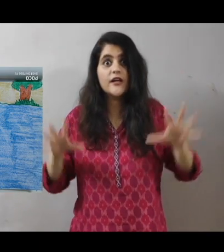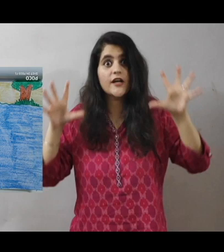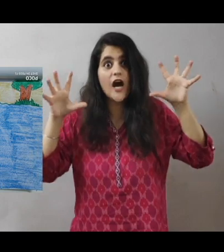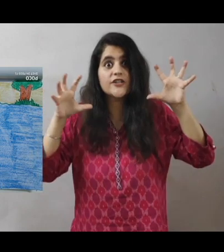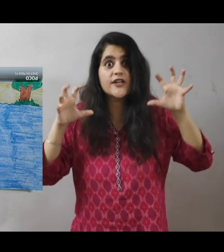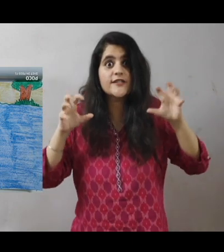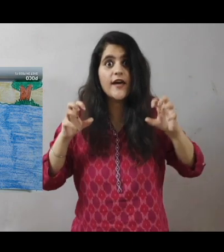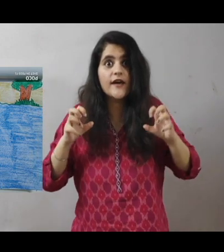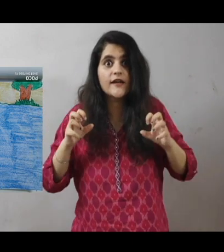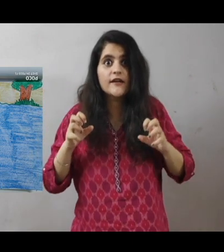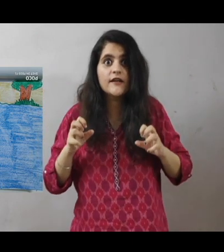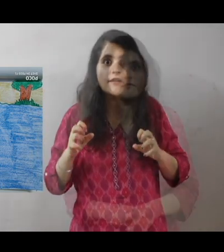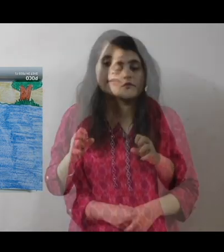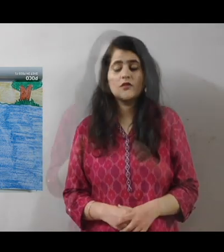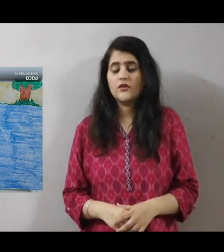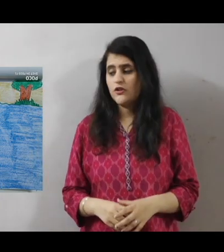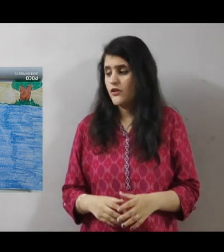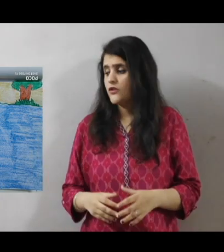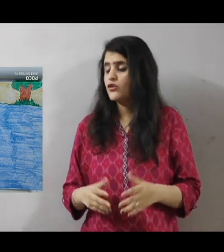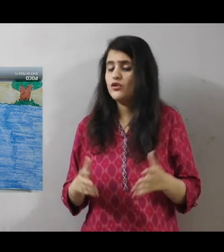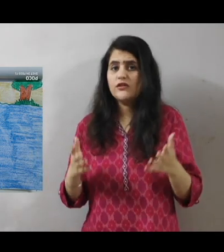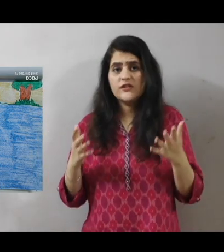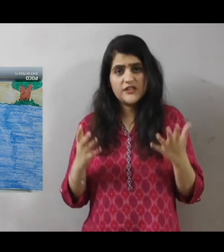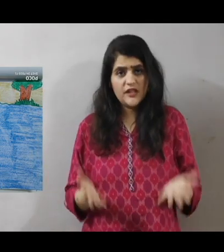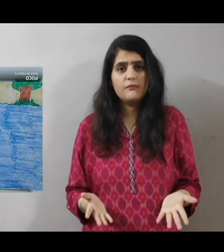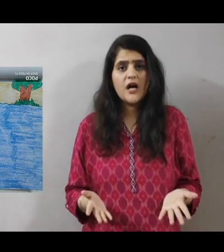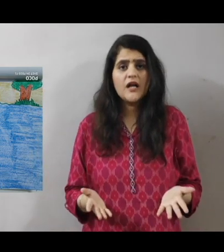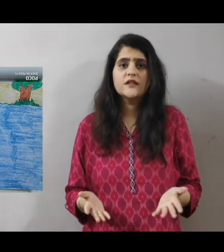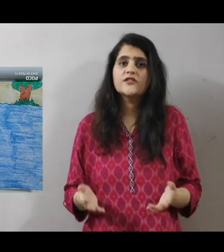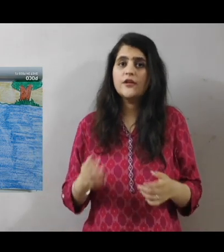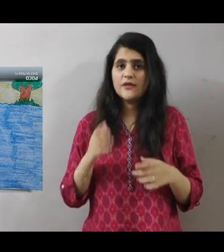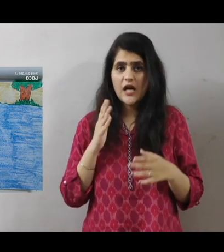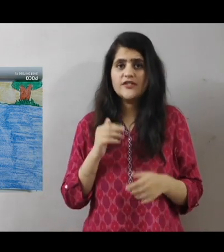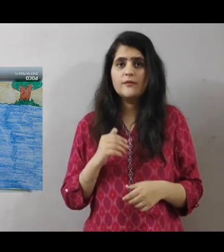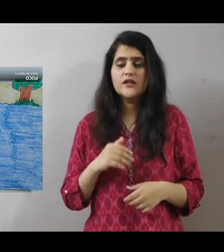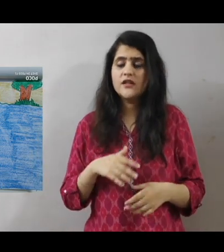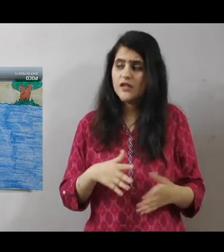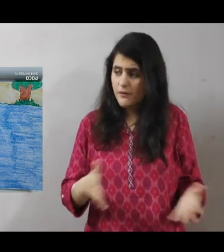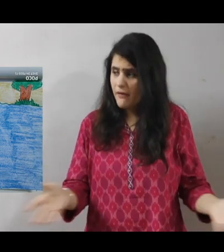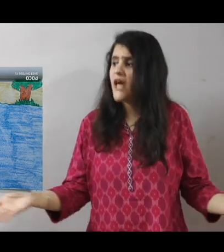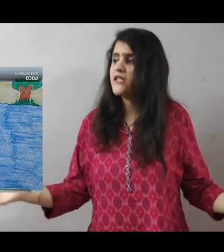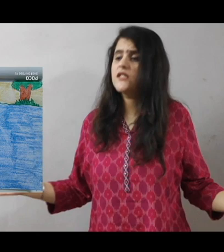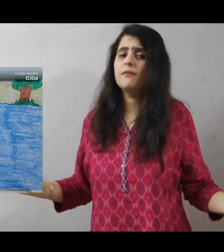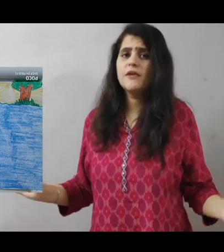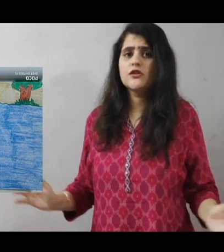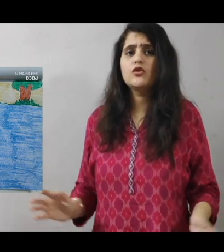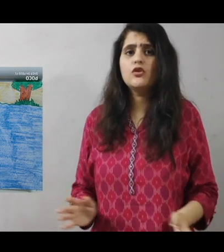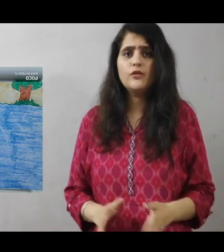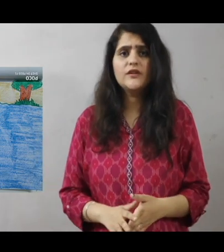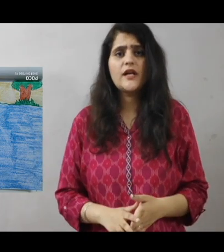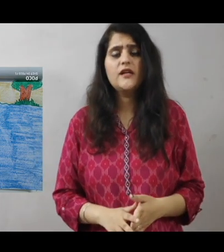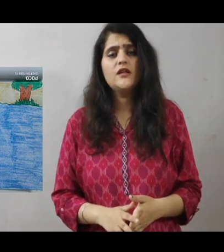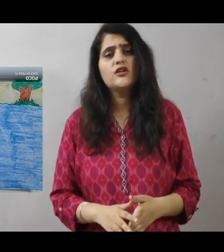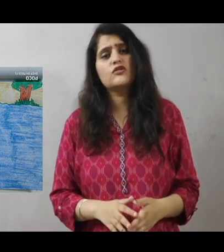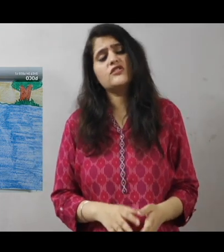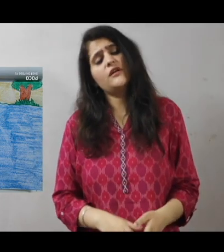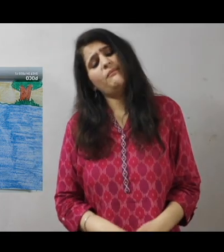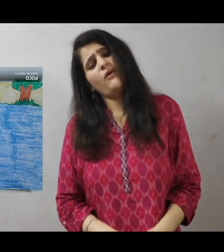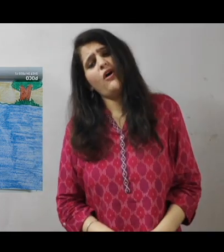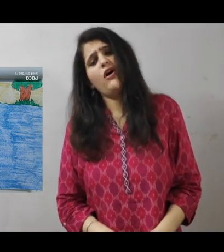का राक्षस है। तो ये बात जब राजा बंदर ने बाकी सब बंदरों को बताई तो सब